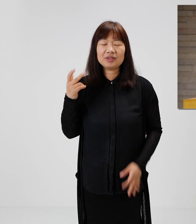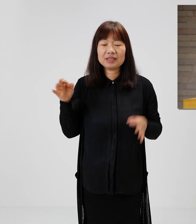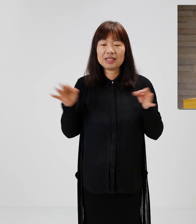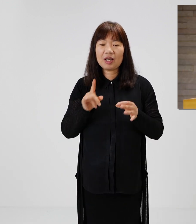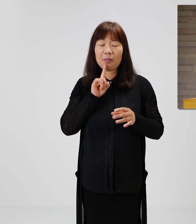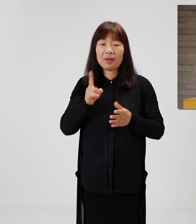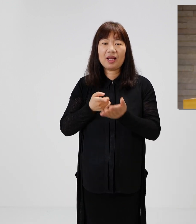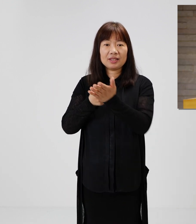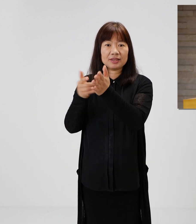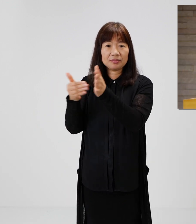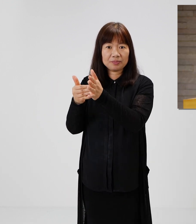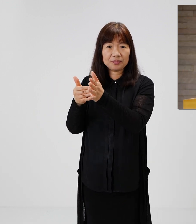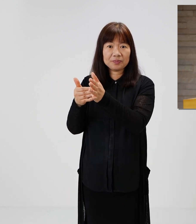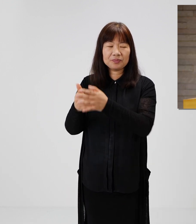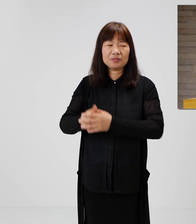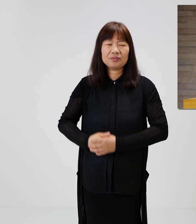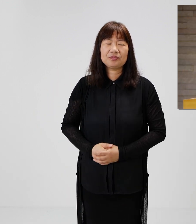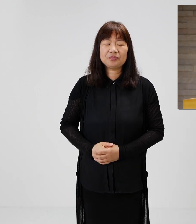말씀을 드렸나요?